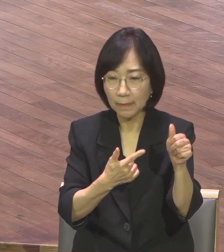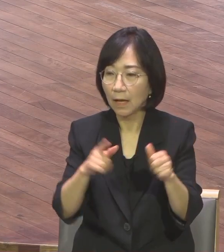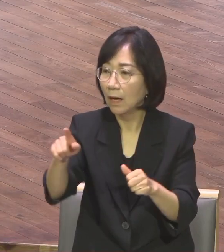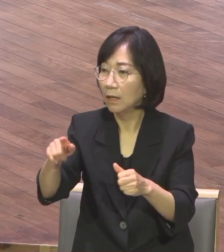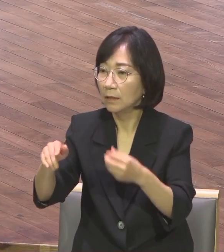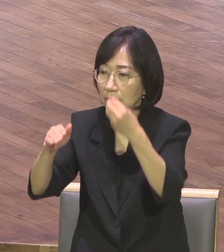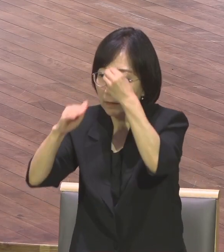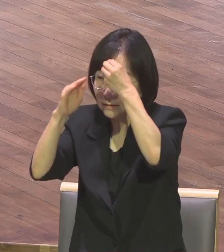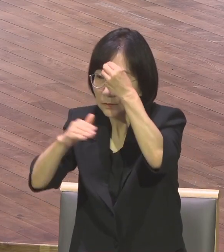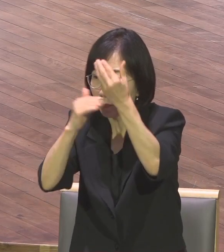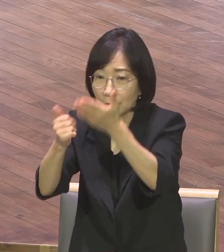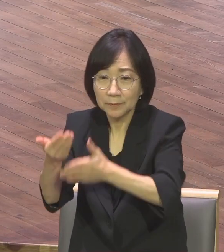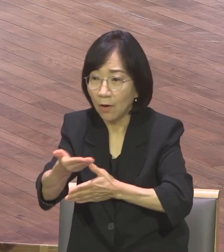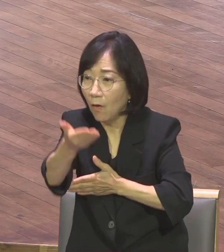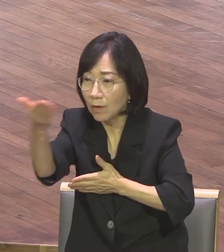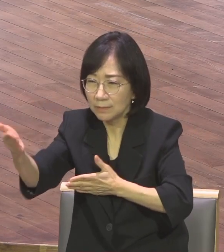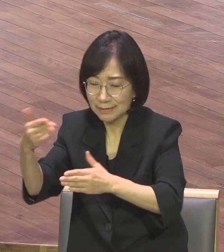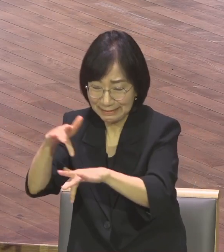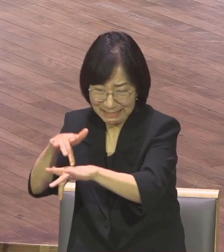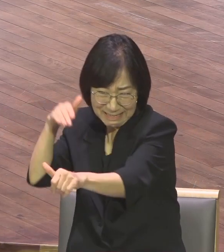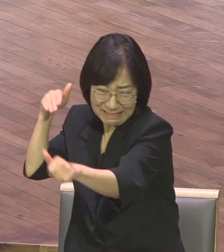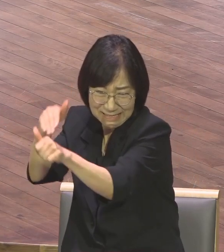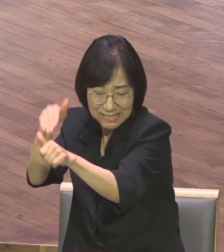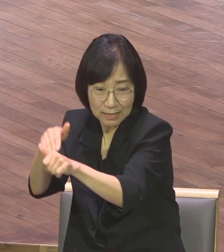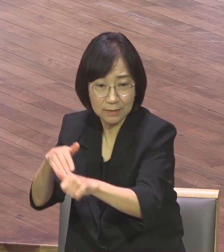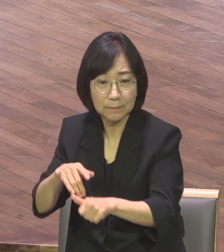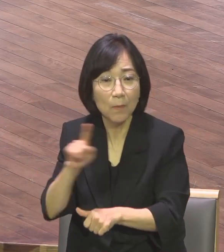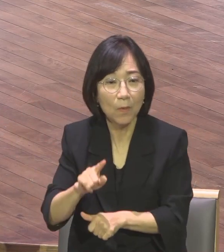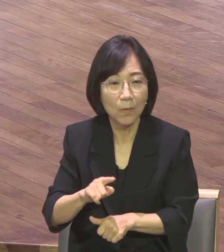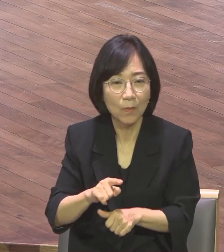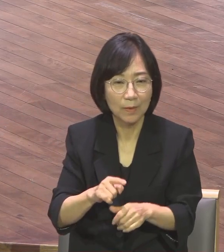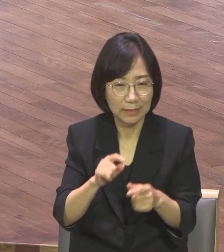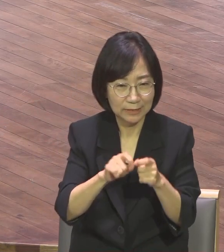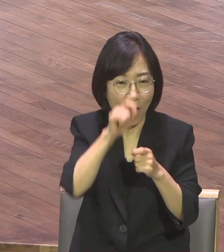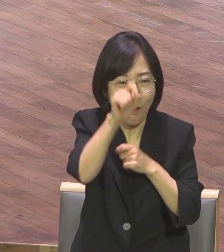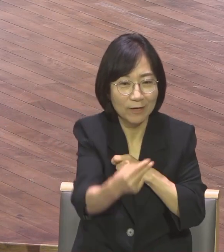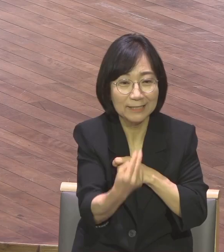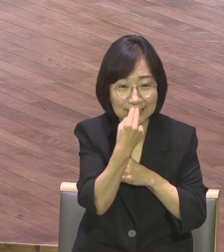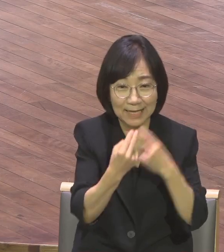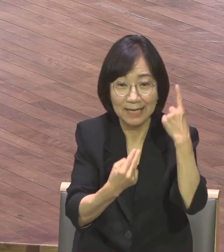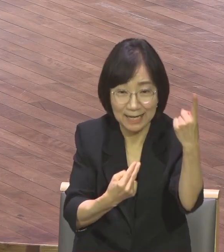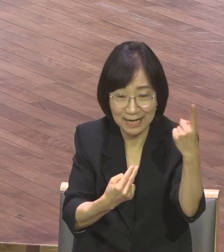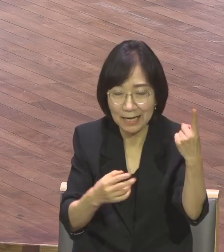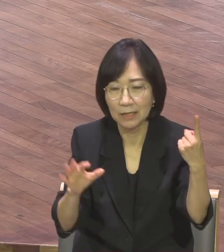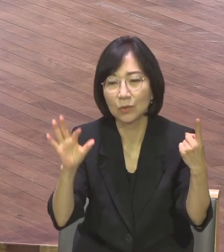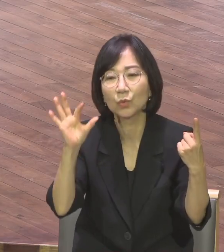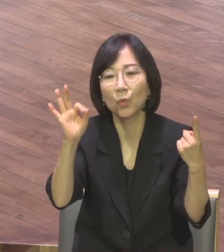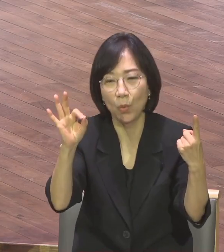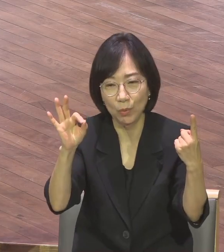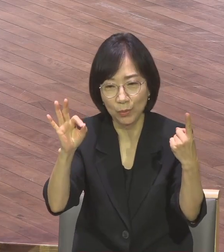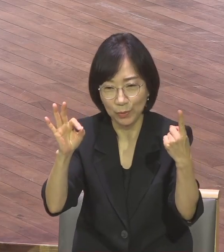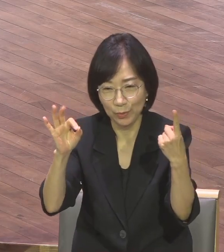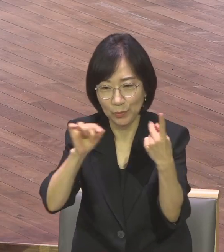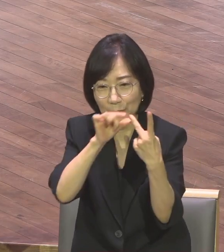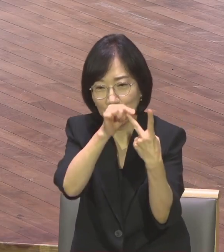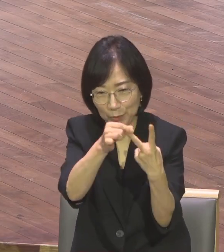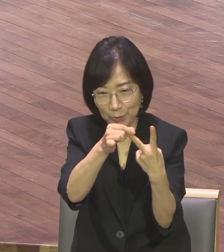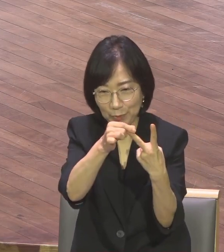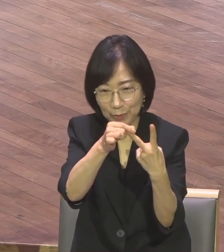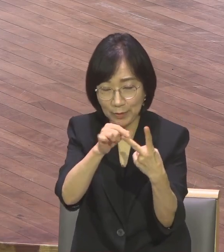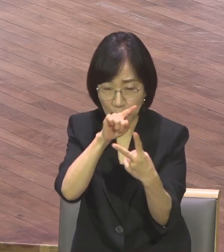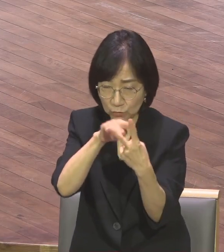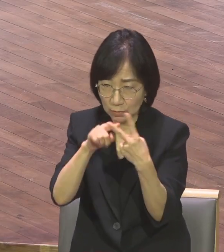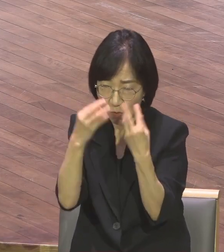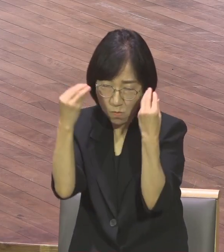성도들을 공격하는 통로예요. 딱 두 가지. 이 두 부분에 대해서 오해가 있으면요, 구원도 못